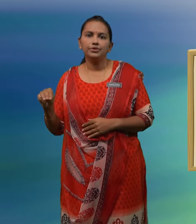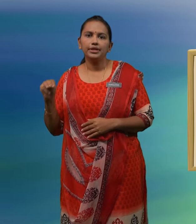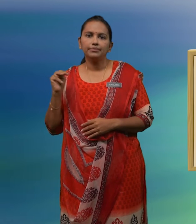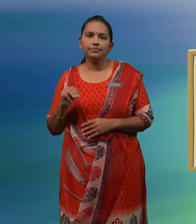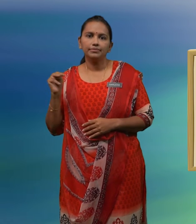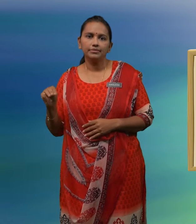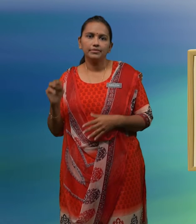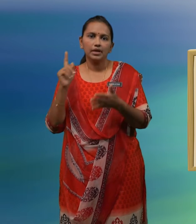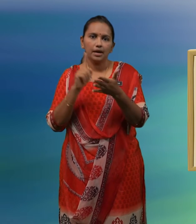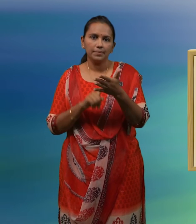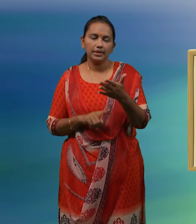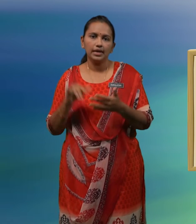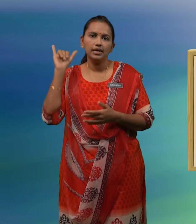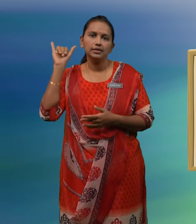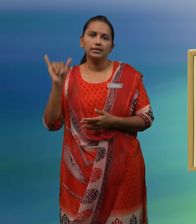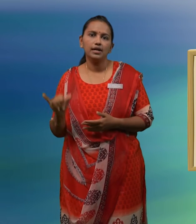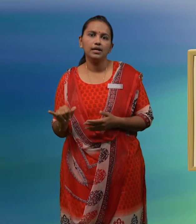Murid-murid, apakah yang